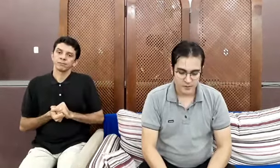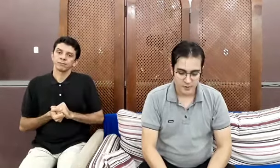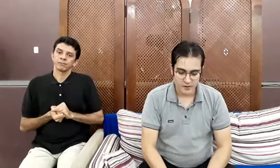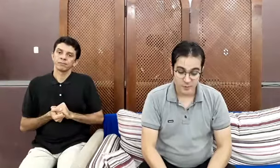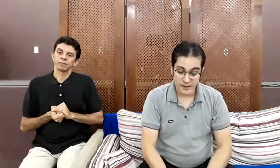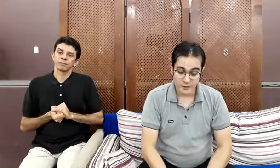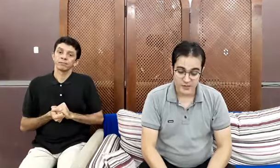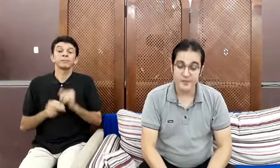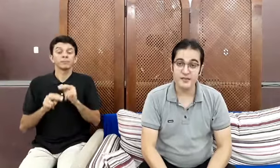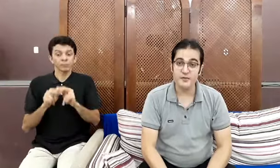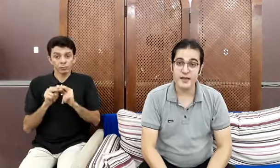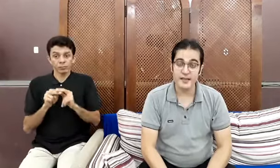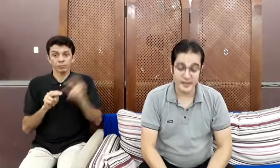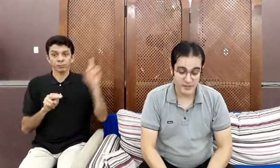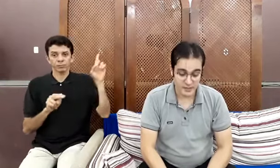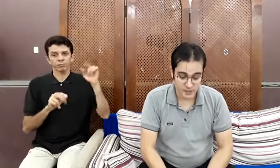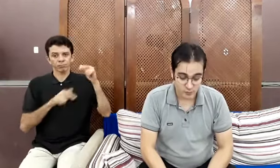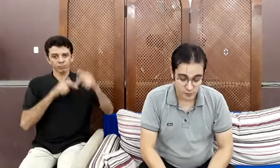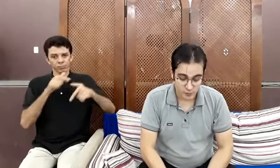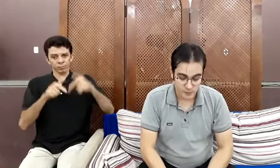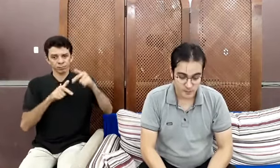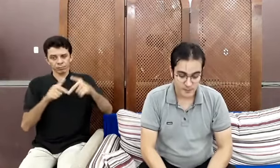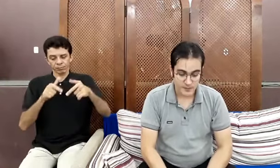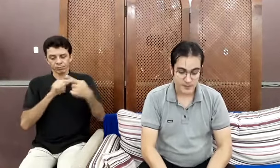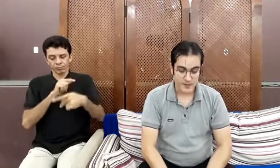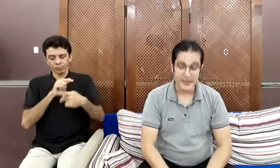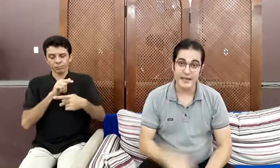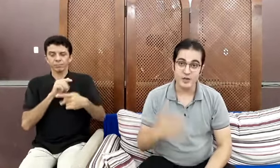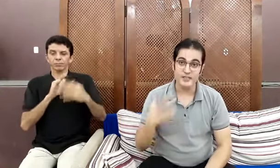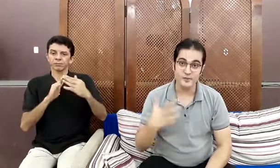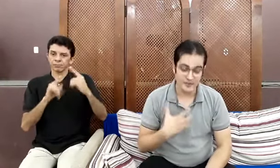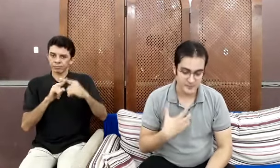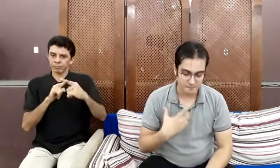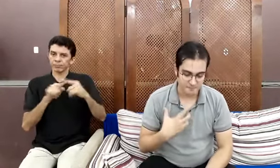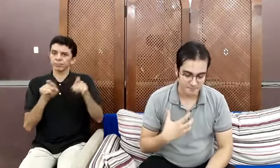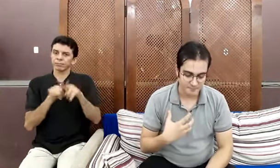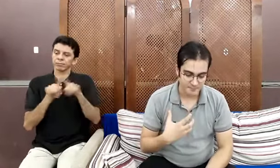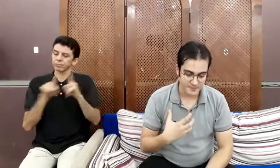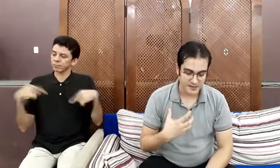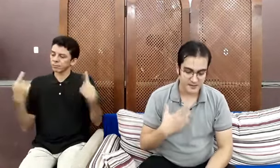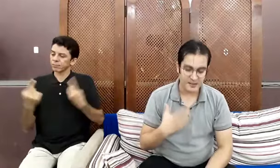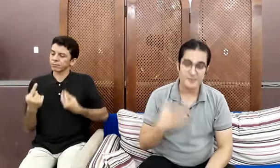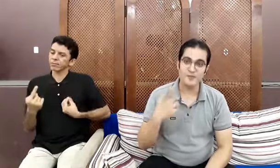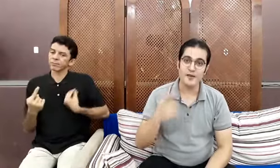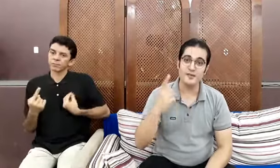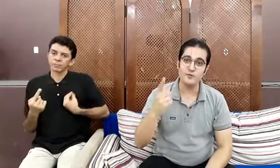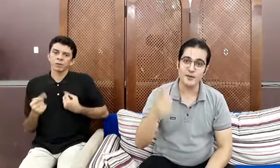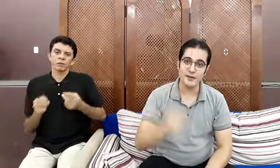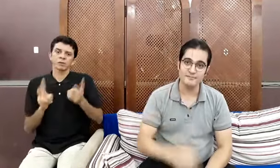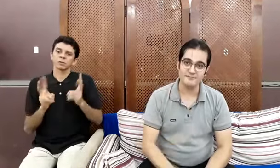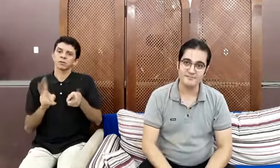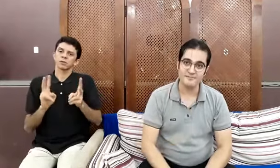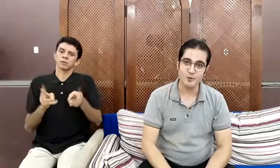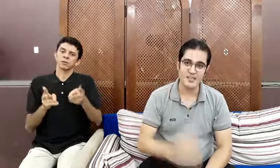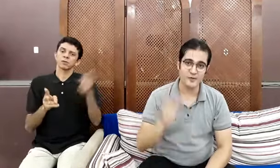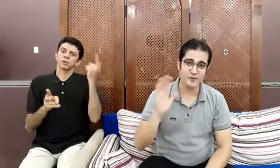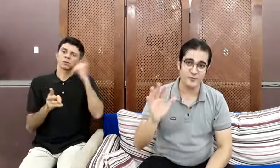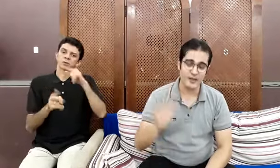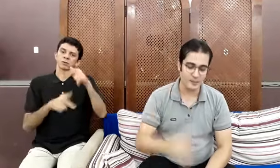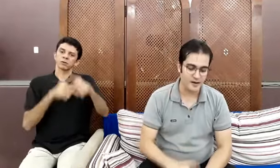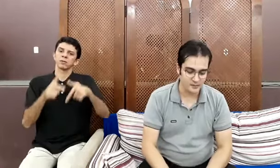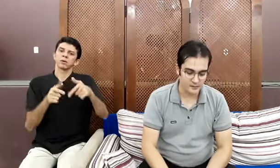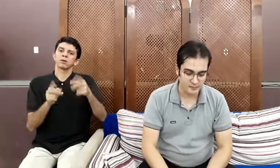Meus irmãos, a obra que Deus está fazendo na igreja, neste mundo e em nossa vida, sempre vai se cumprir, por mais